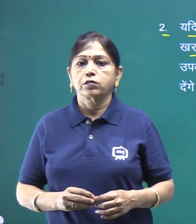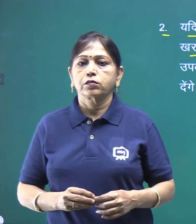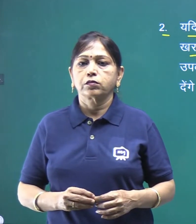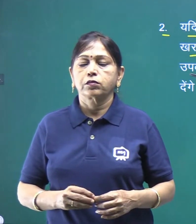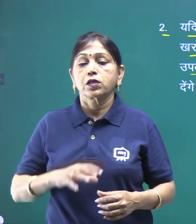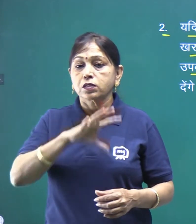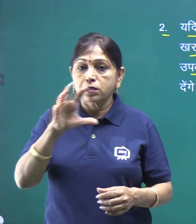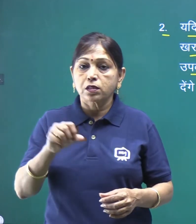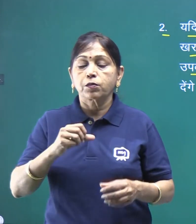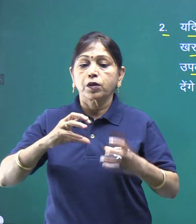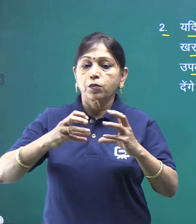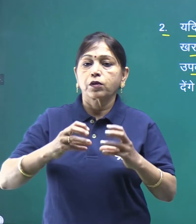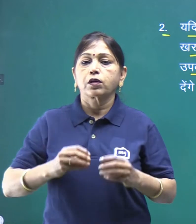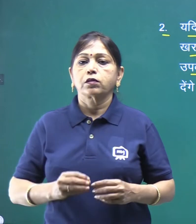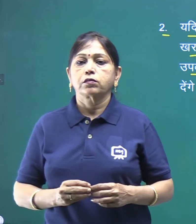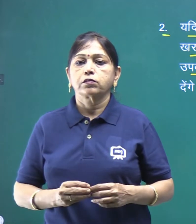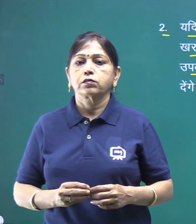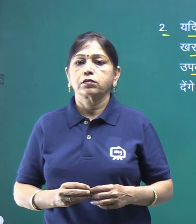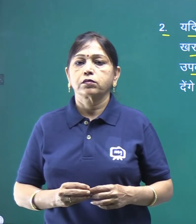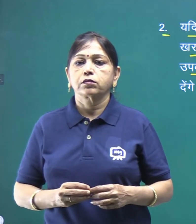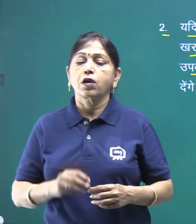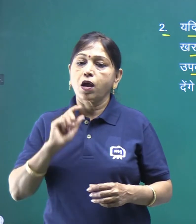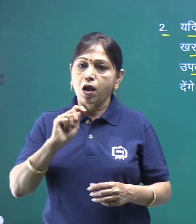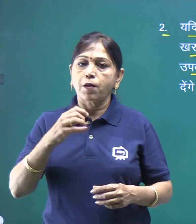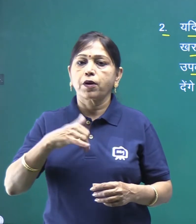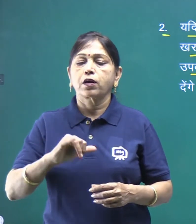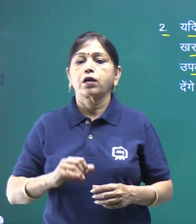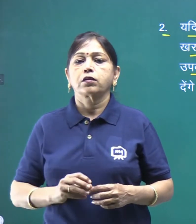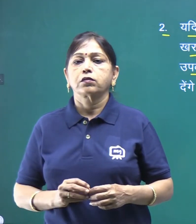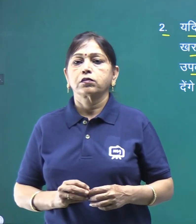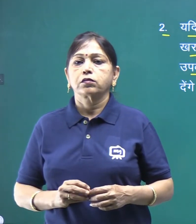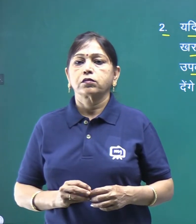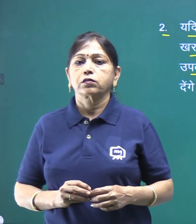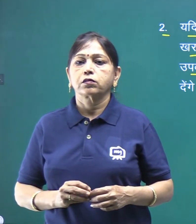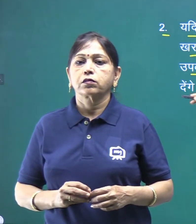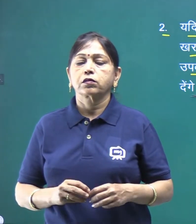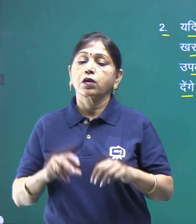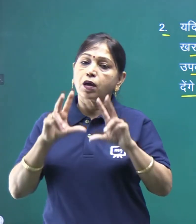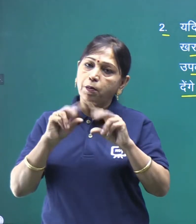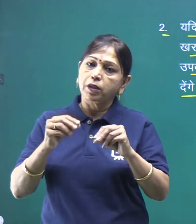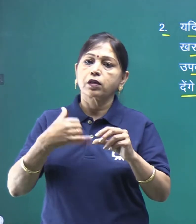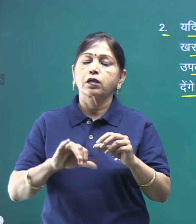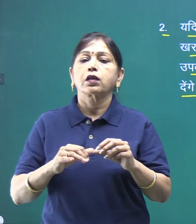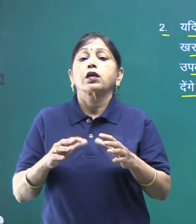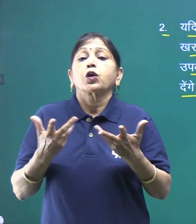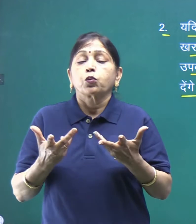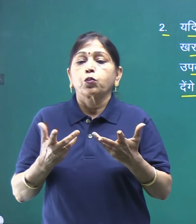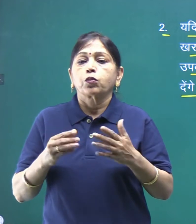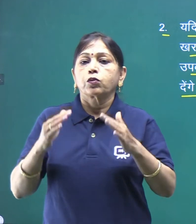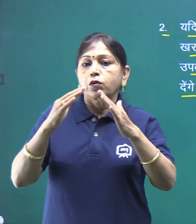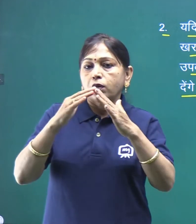सभी उपकरण काम करना बंद कर देंगे।